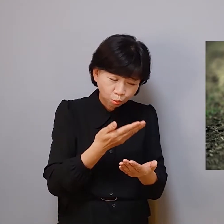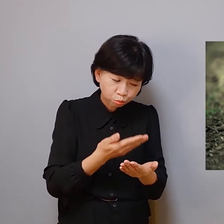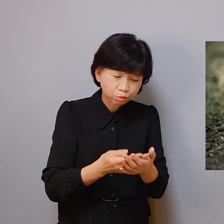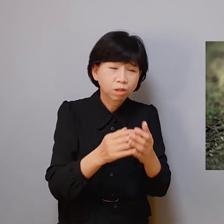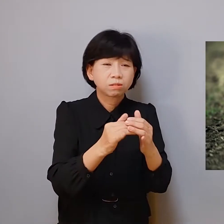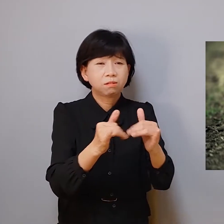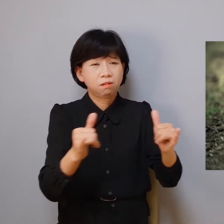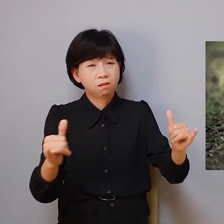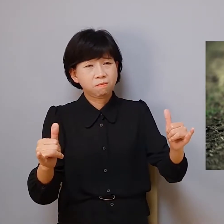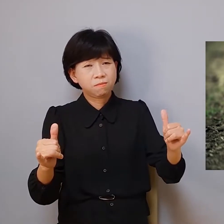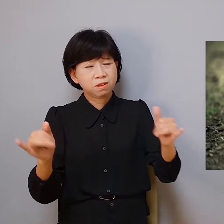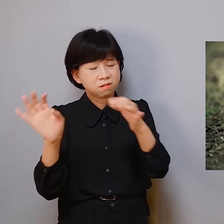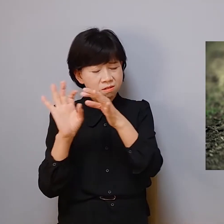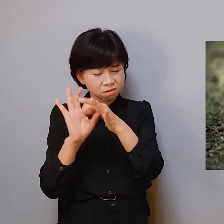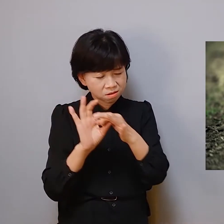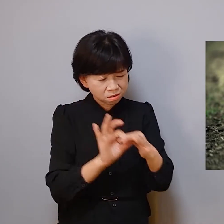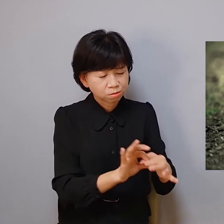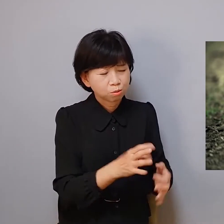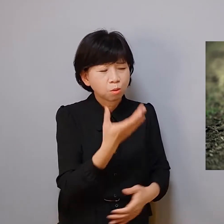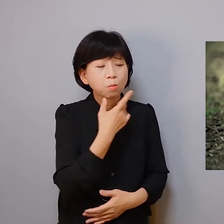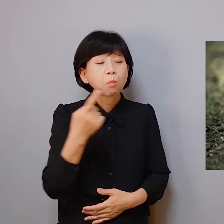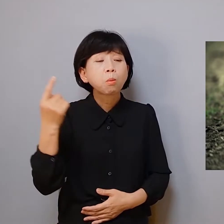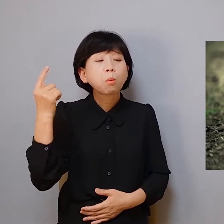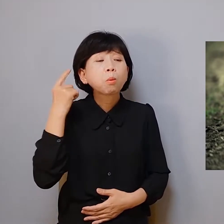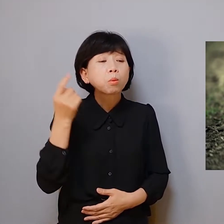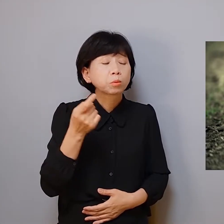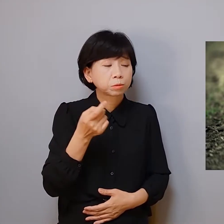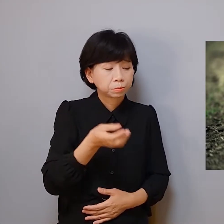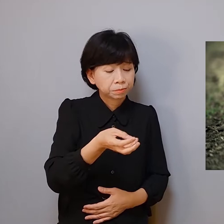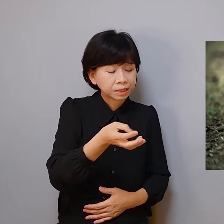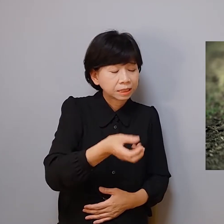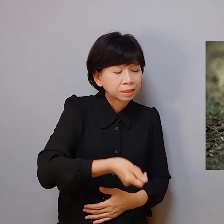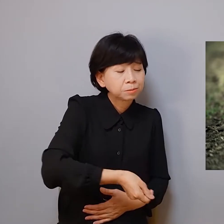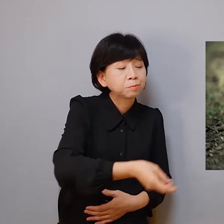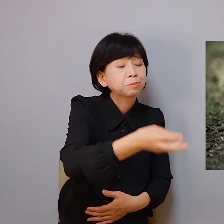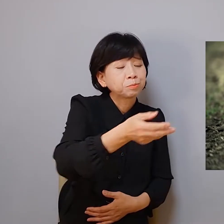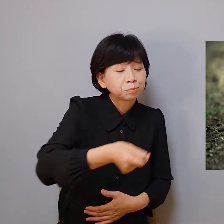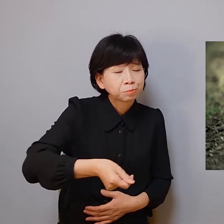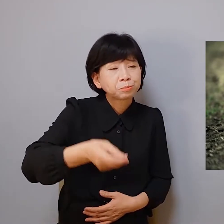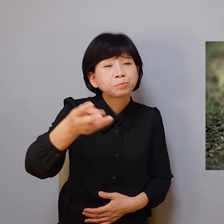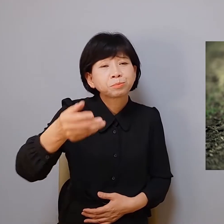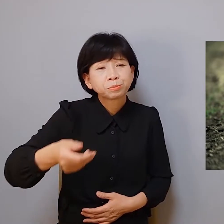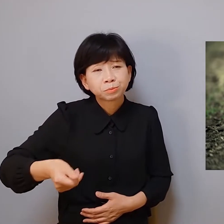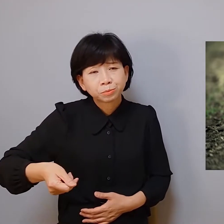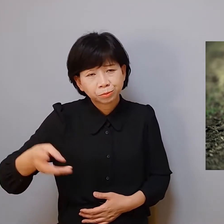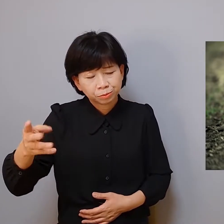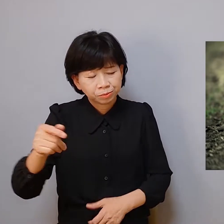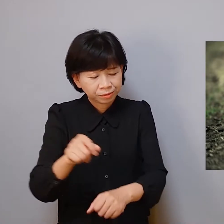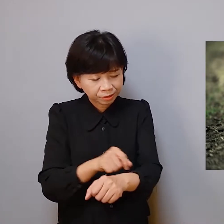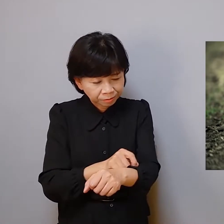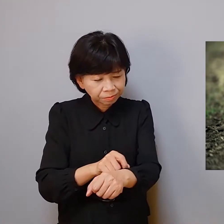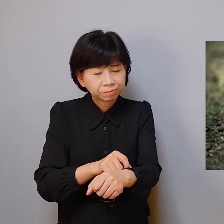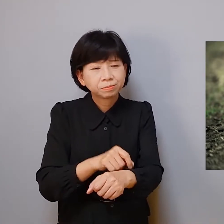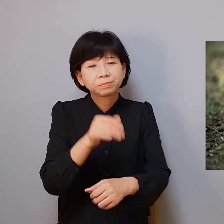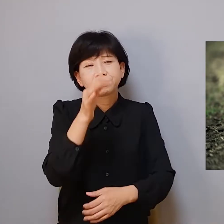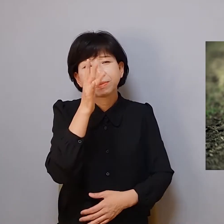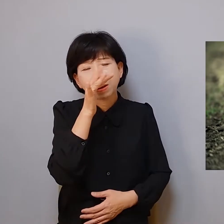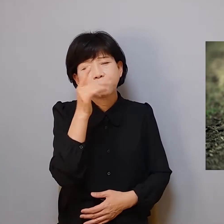소중한 모든 이들에게 끊임없이 복음의 씨앗을 뿌리고 또 뿌리는 아주 특별한 바보가